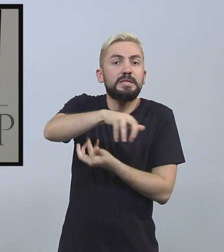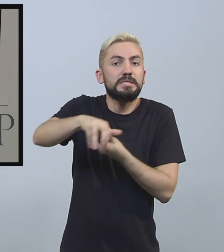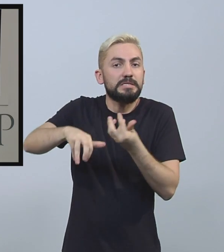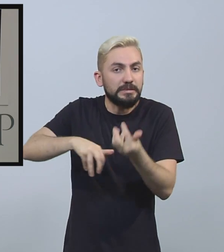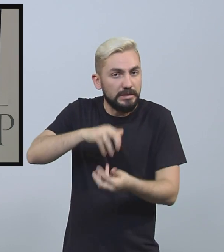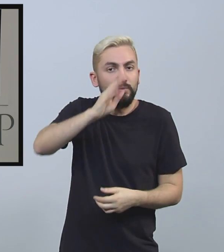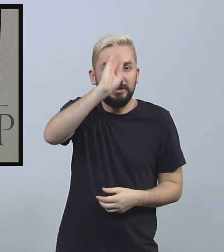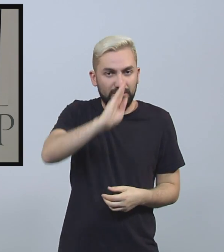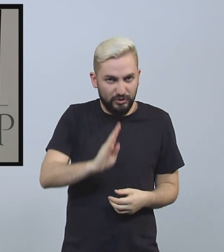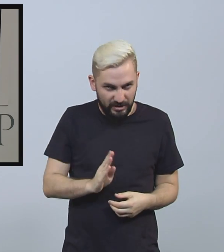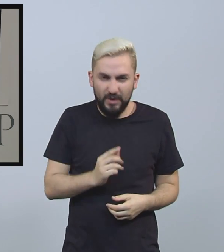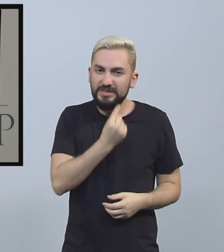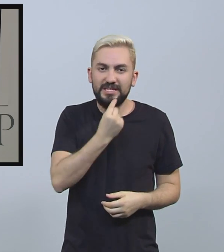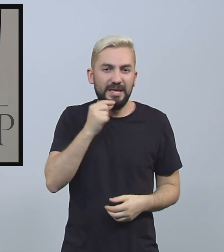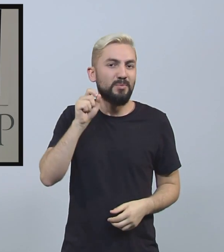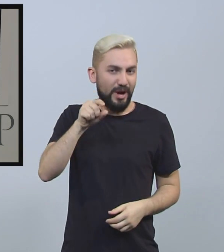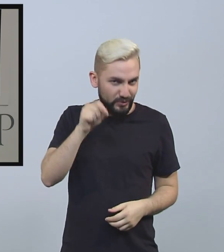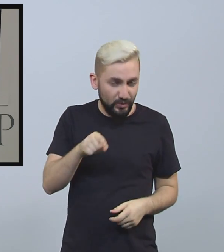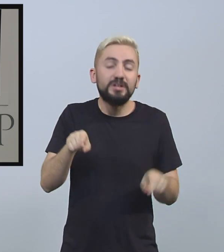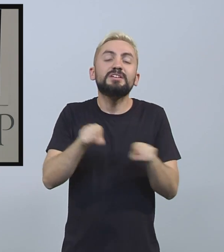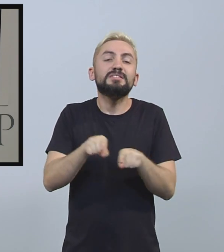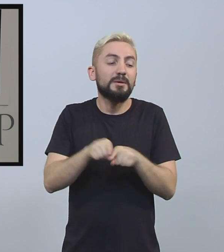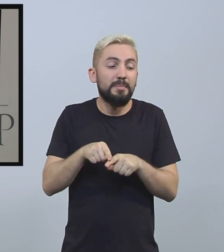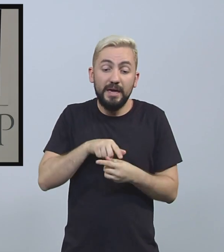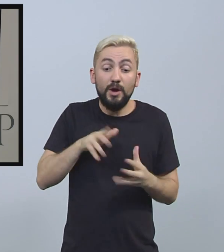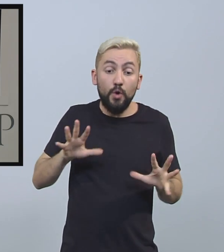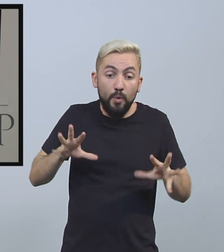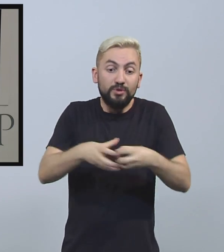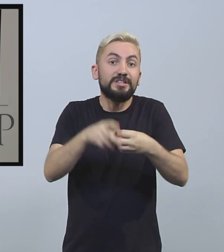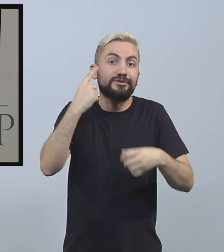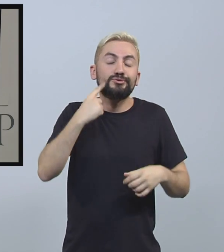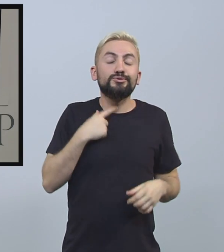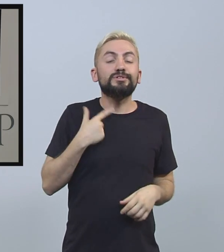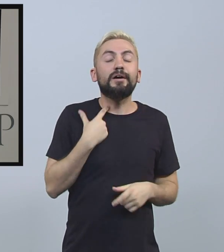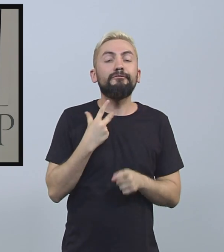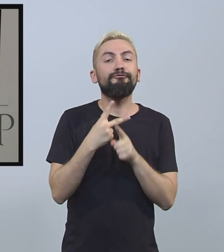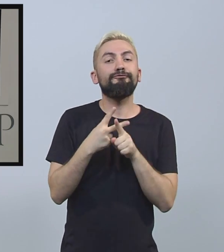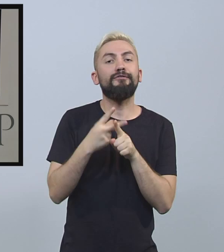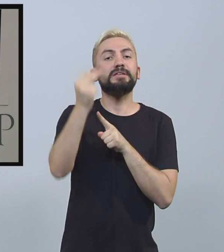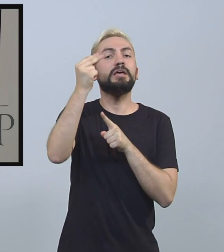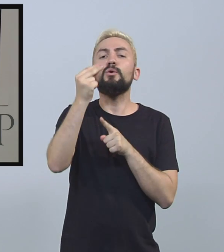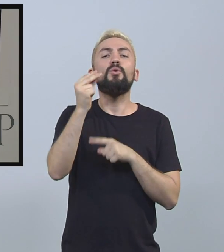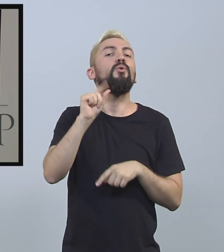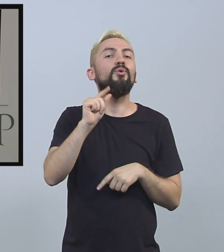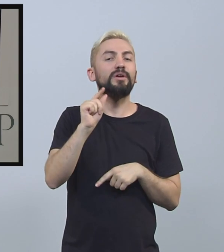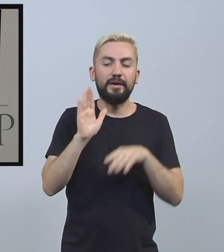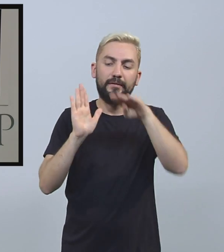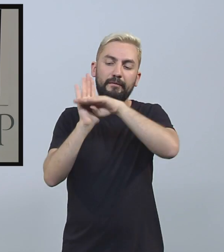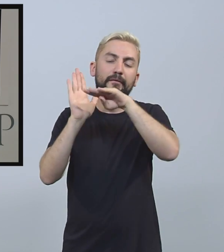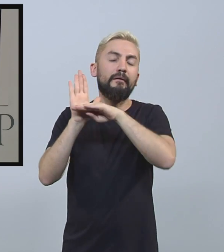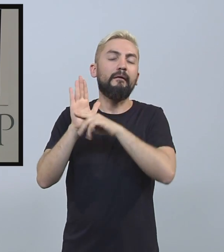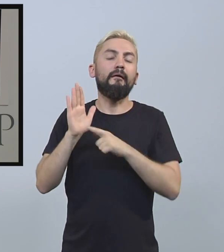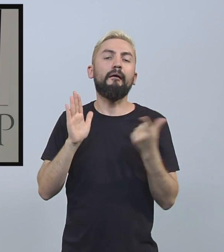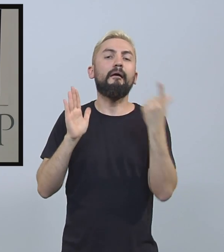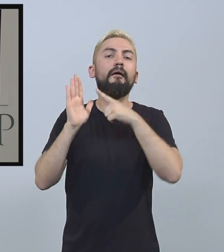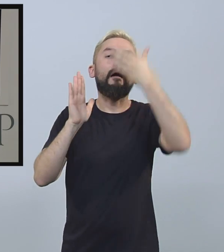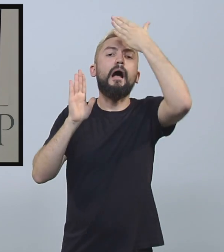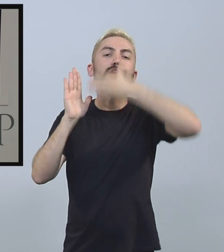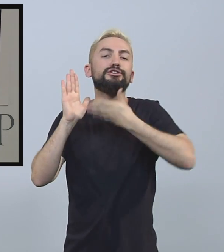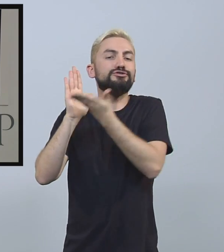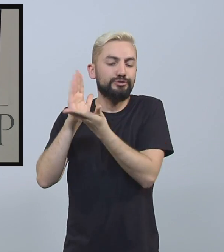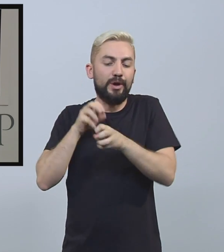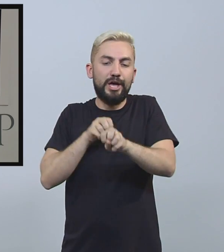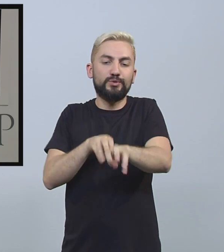ficou conhecida como Setembro Azul e da vitória da comunidade ao garantir o seu direito